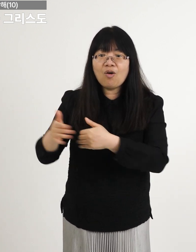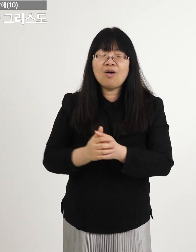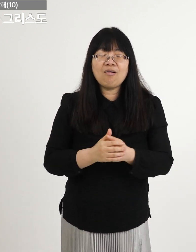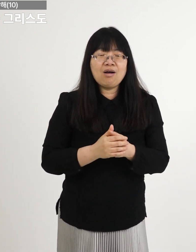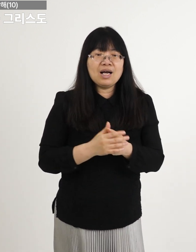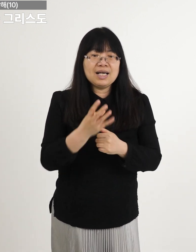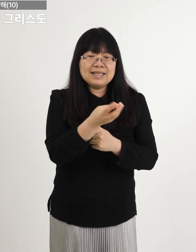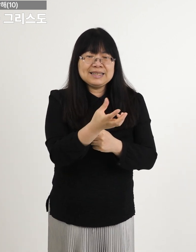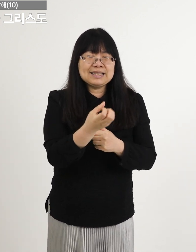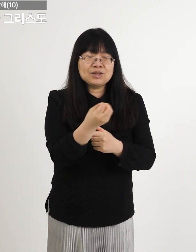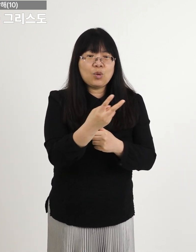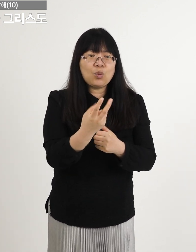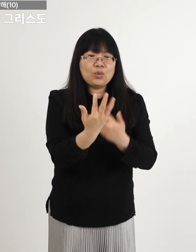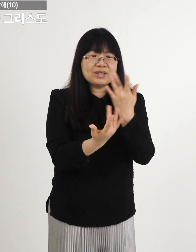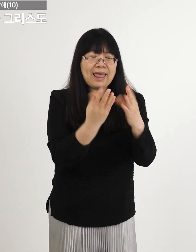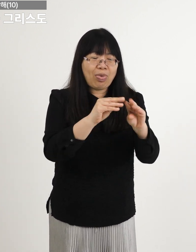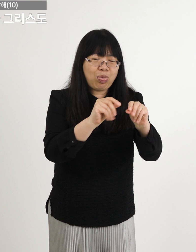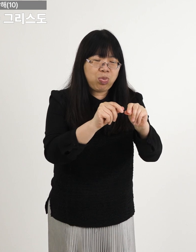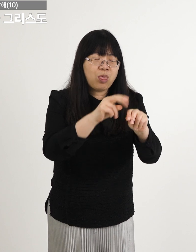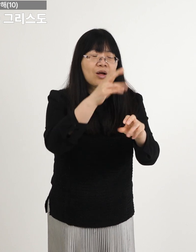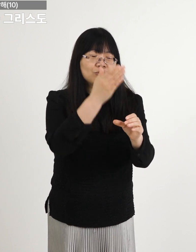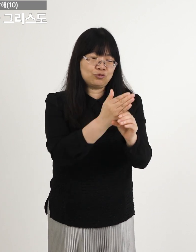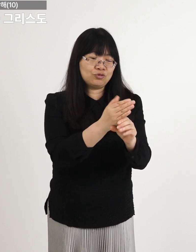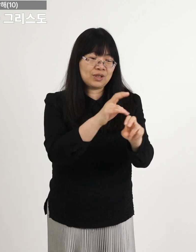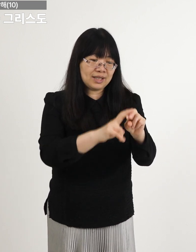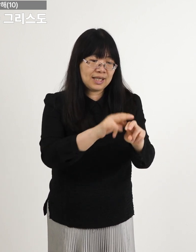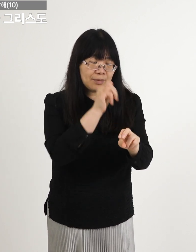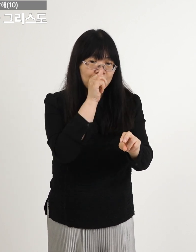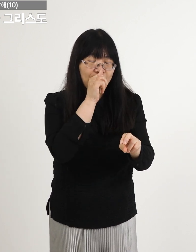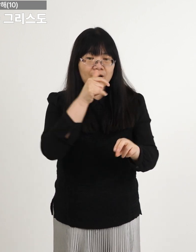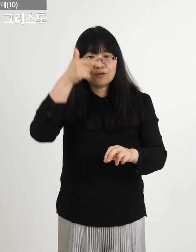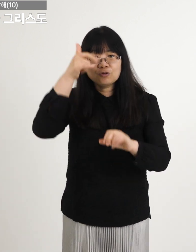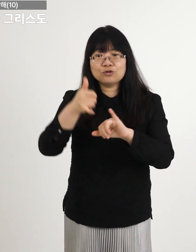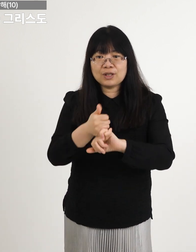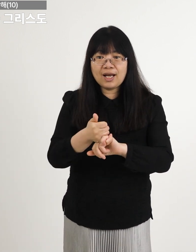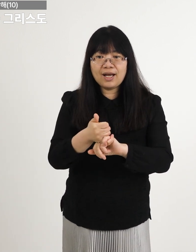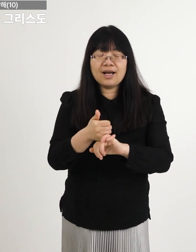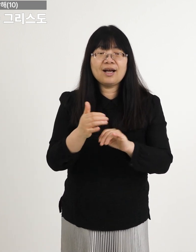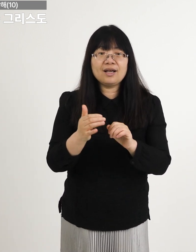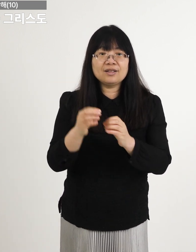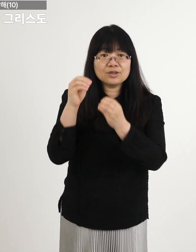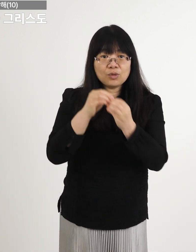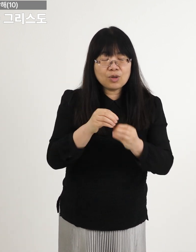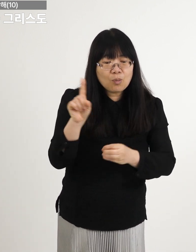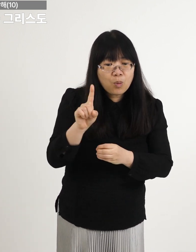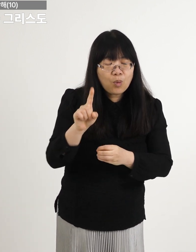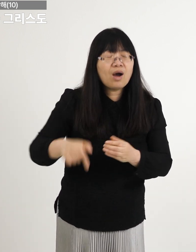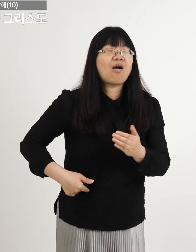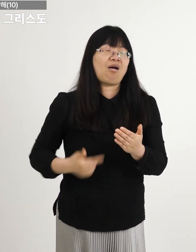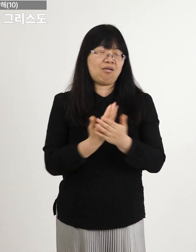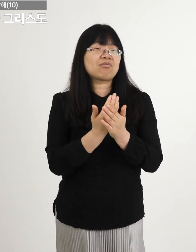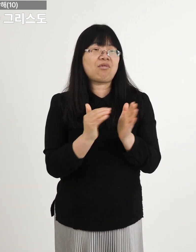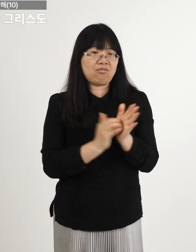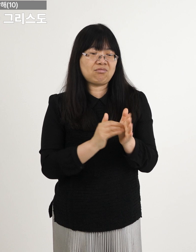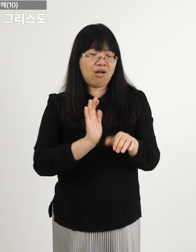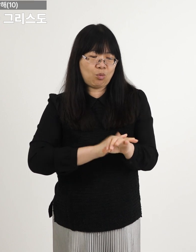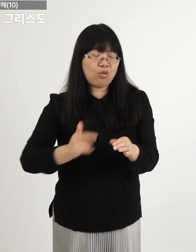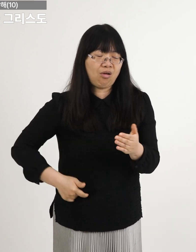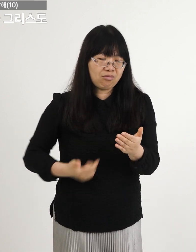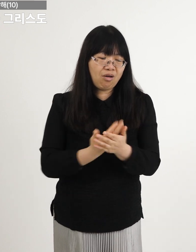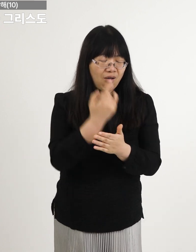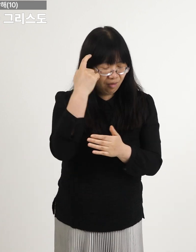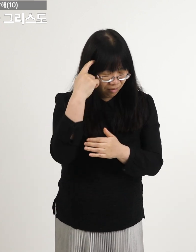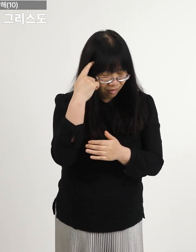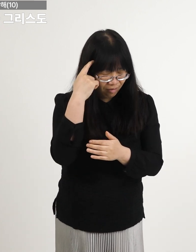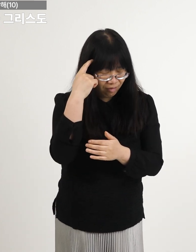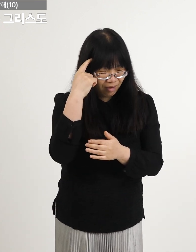그랬어요. 이 티끌과 재가 뭐냐 이 말이에요. 구약엔 전통적으로 티끌과 재 나오면 회개했구나, 이렇게 이제